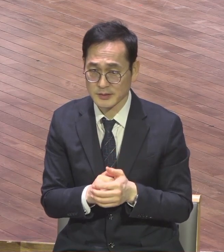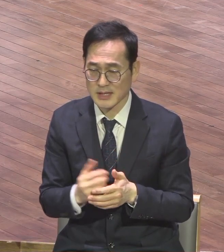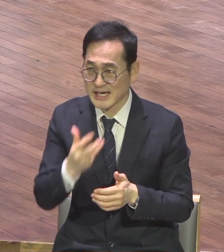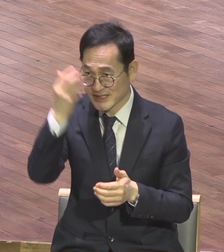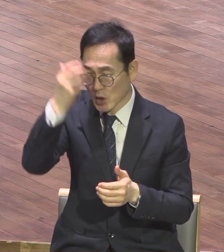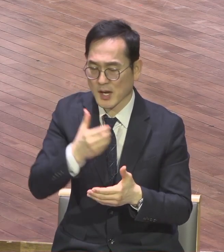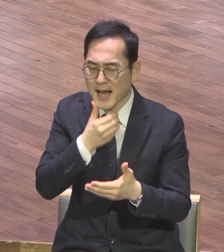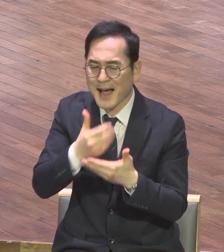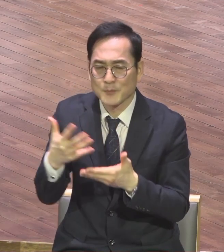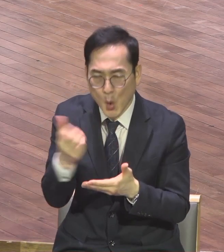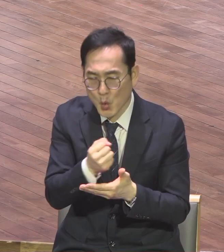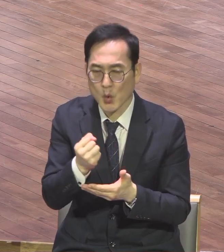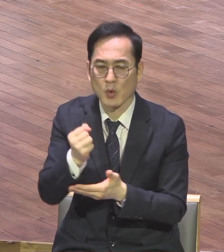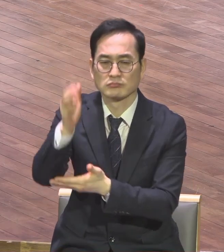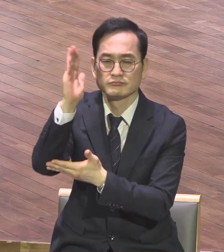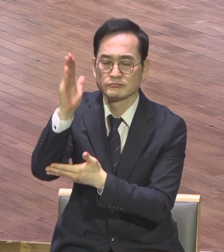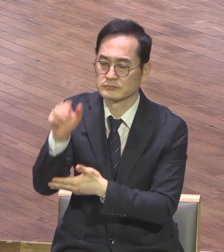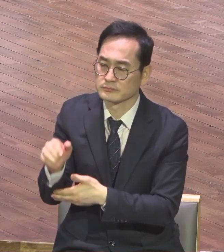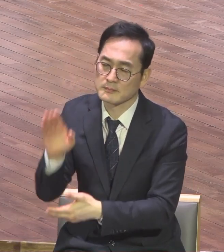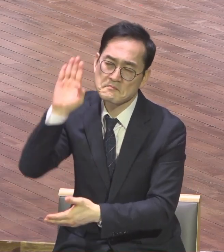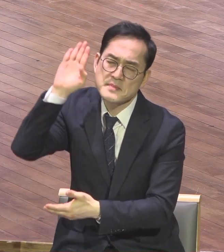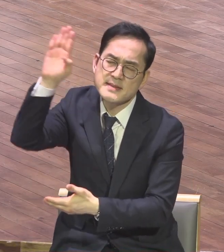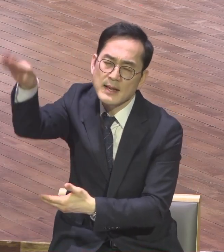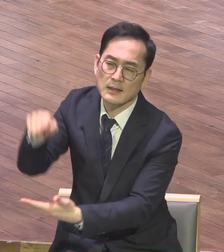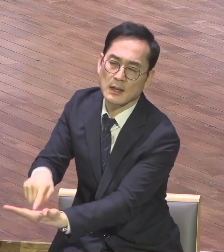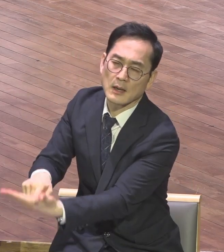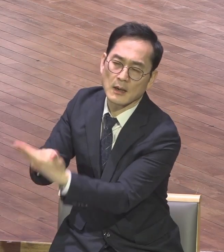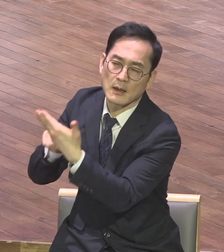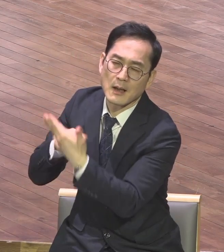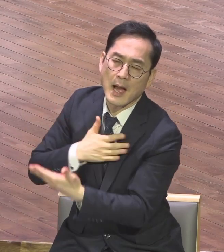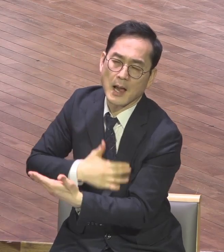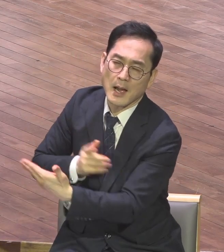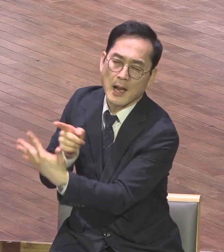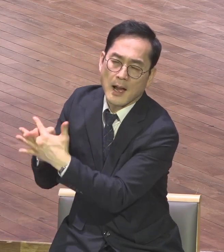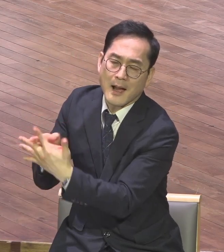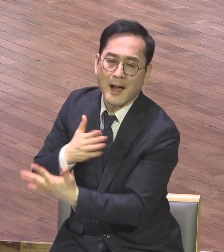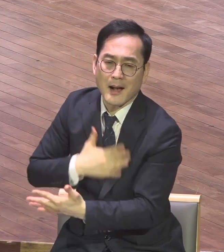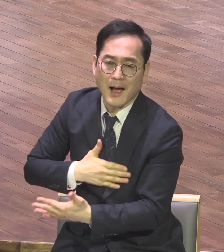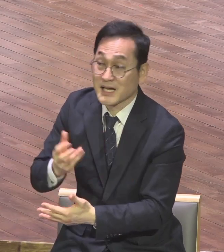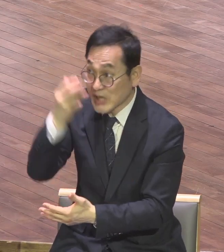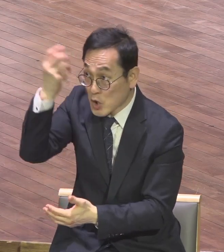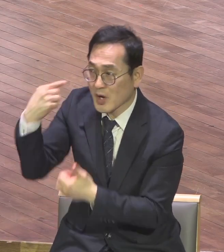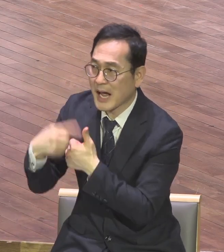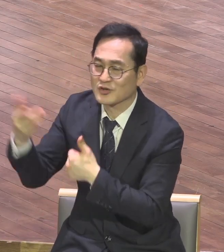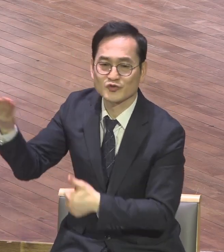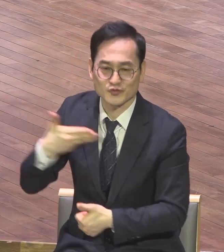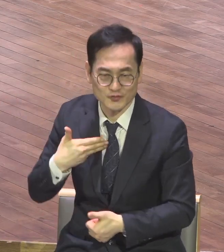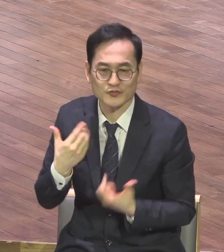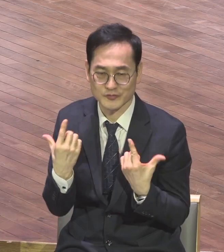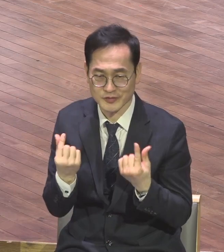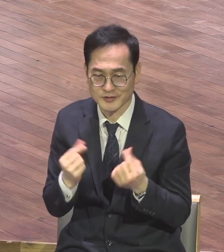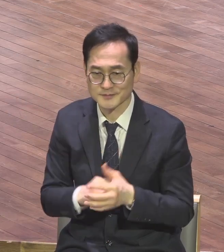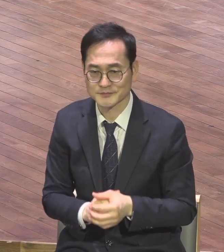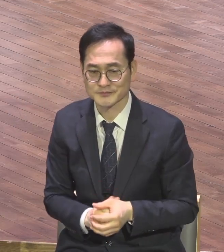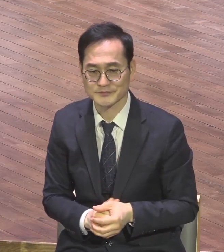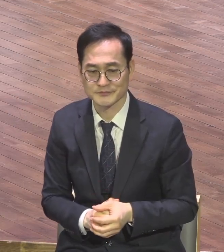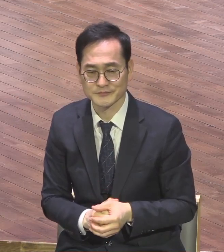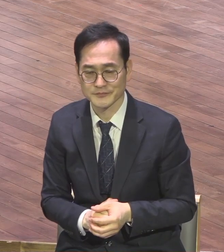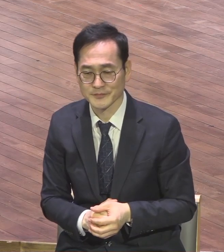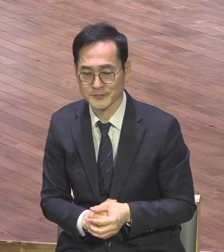성령의 감동으로 이루어졌다라고 밝히고 있어요. 성령이 아니하셨다고 마태복음 22장 43절에 보면